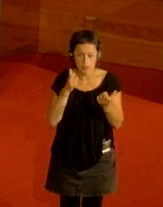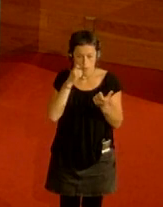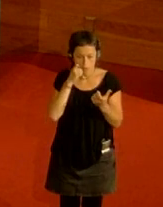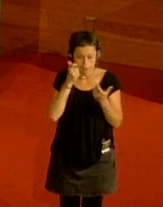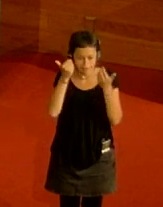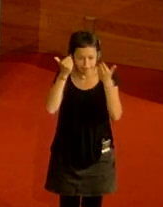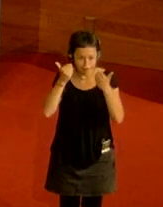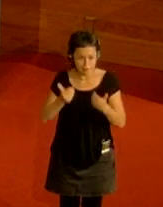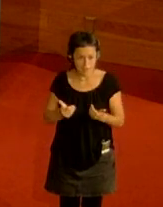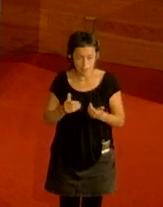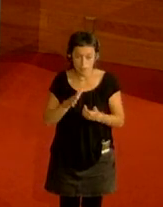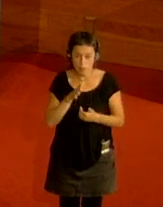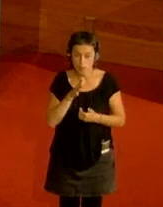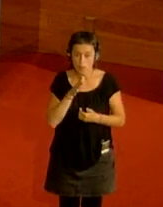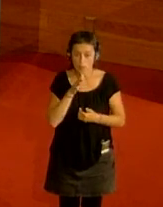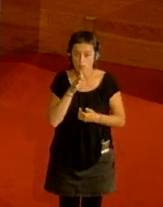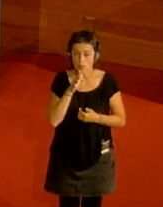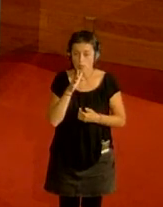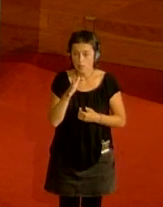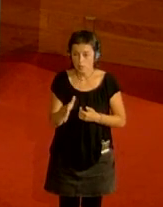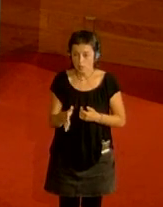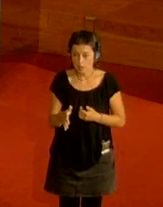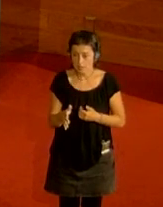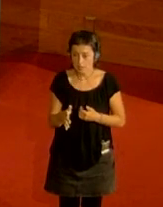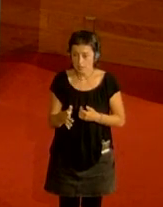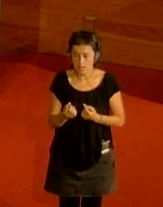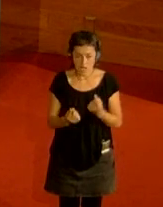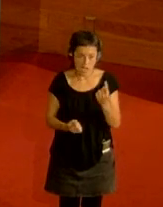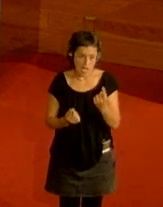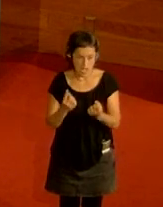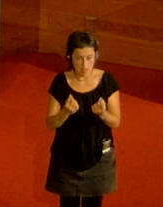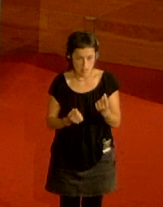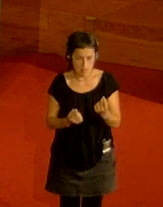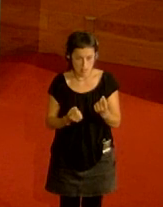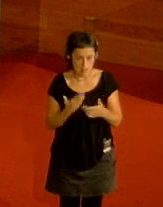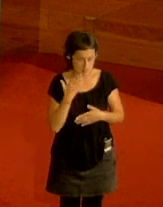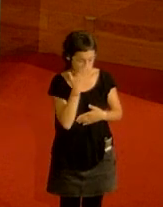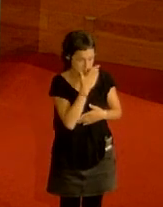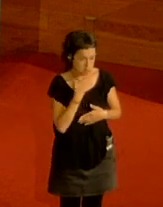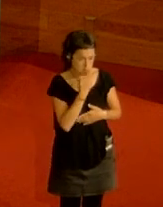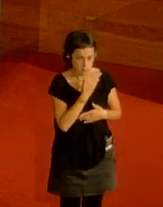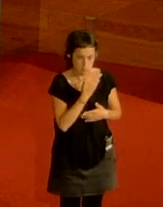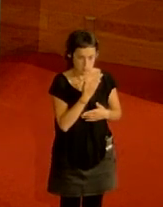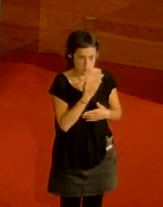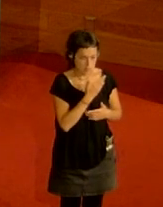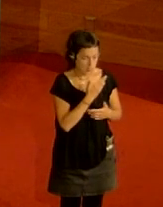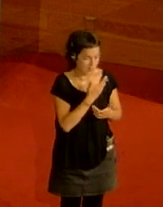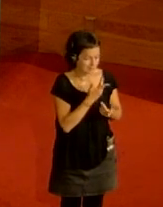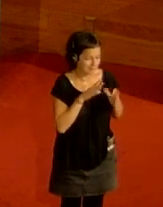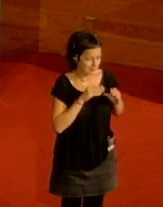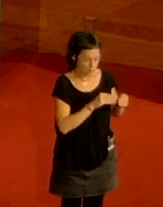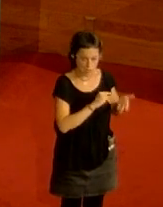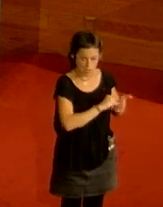ponerse en riesgo cuando se tiende a esa sobredosis de deshumanización mediada por eh Por